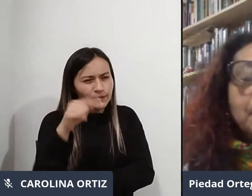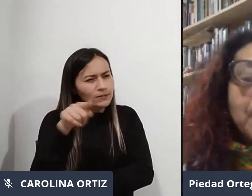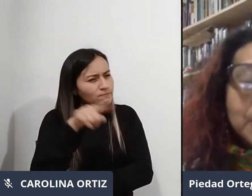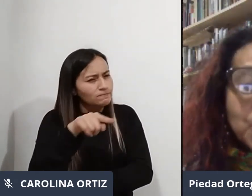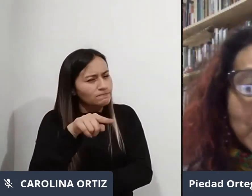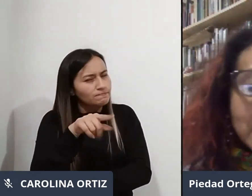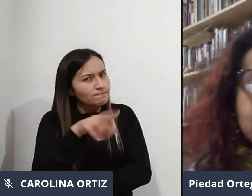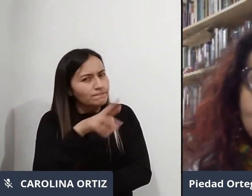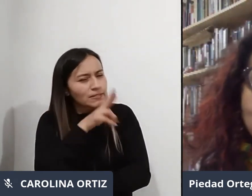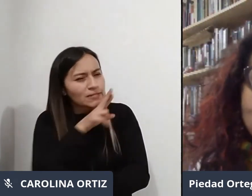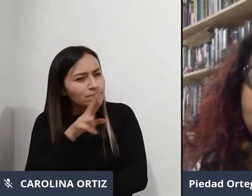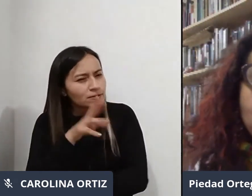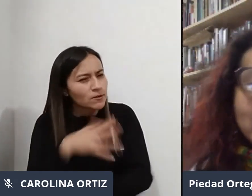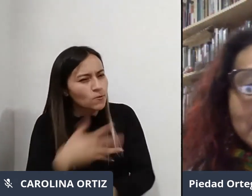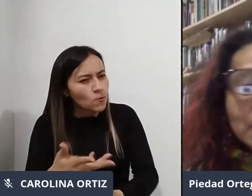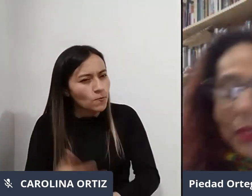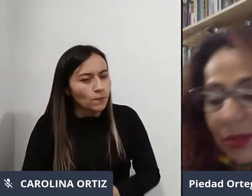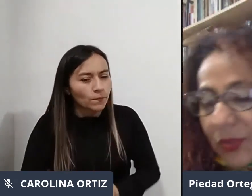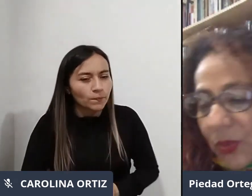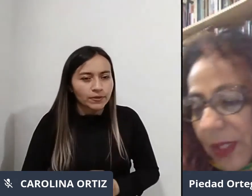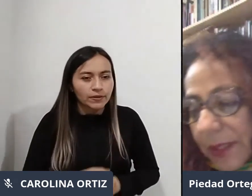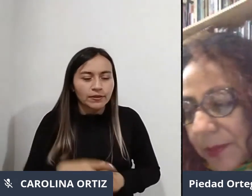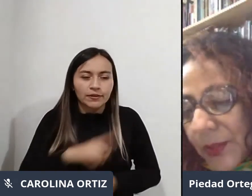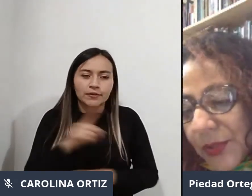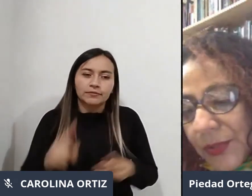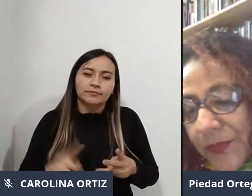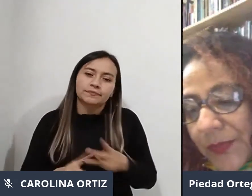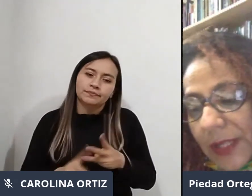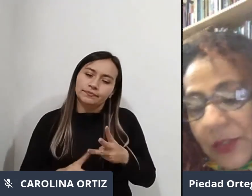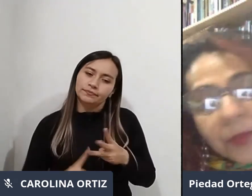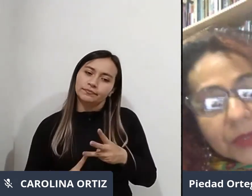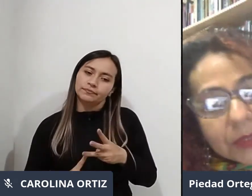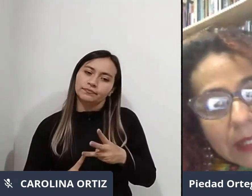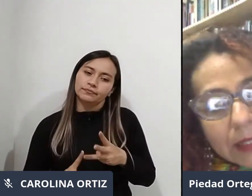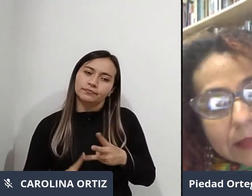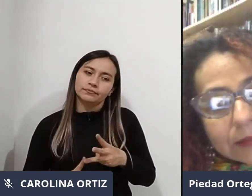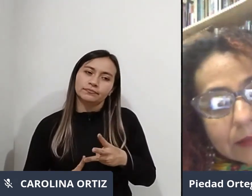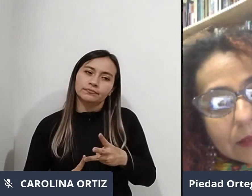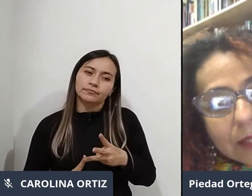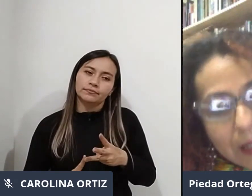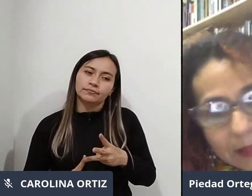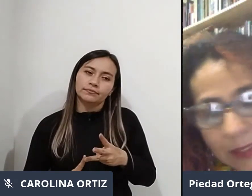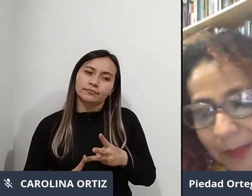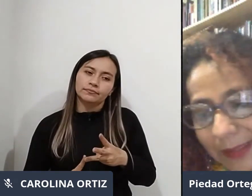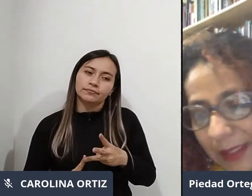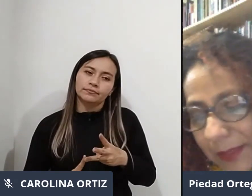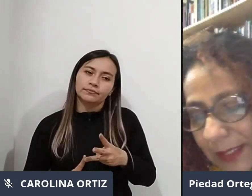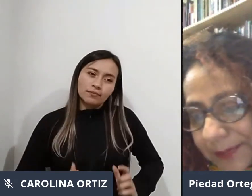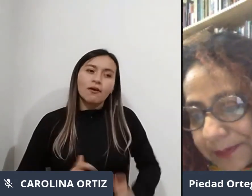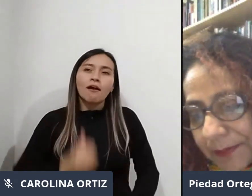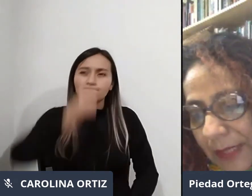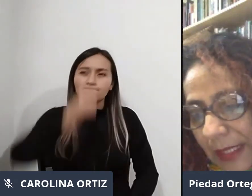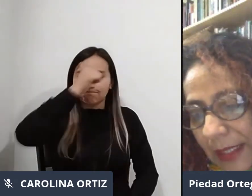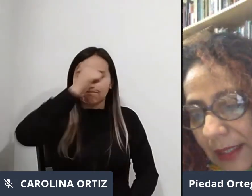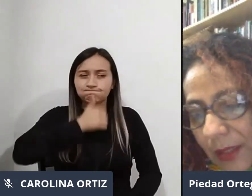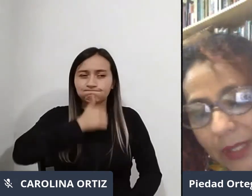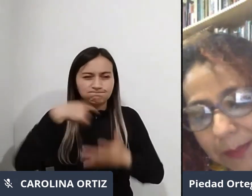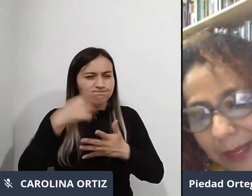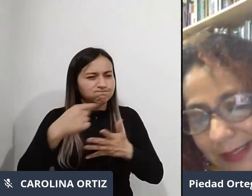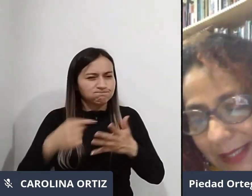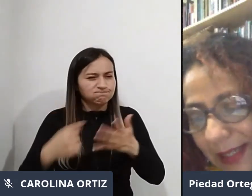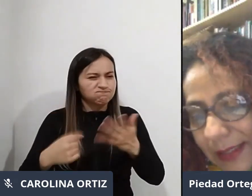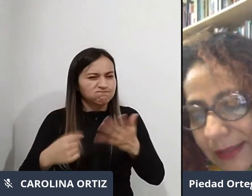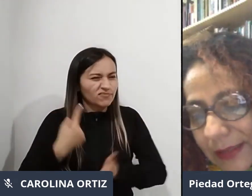¿Qué puede un cuerpo, qué pueden nuestros cuerpos soportar en esta pandemia? ¿Con